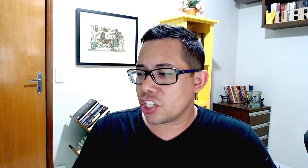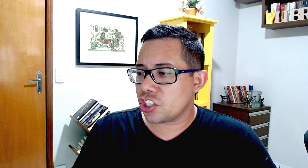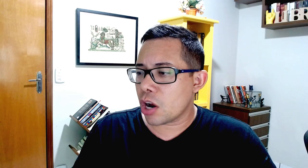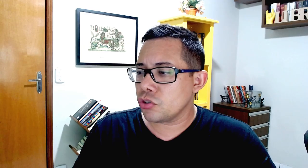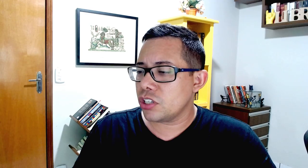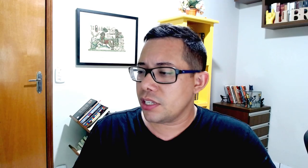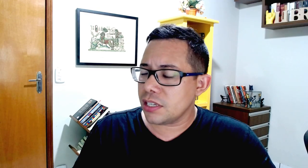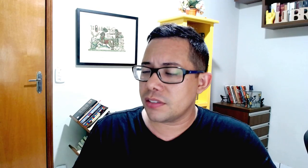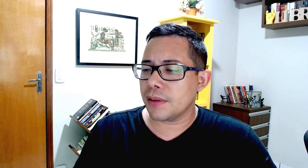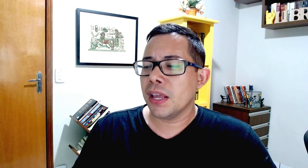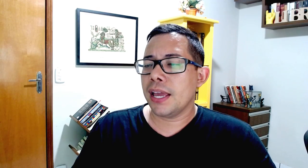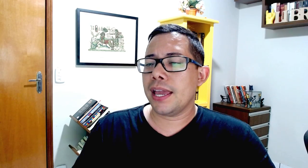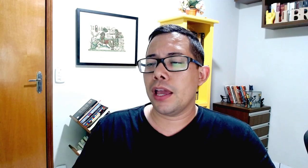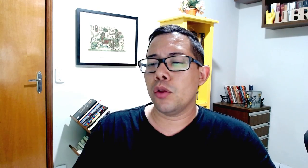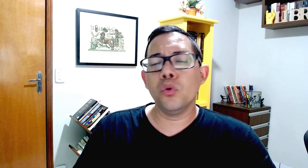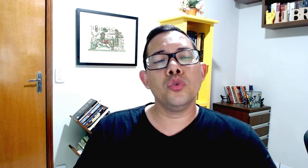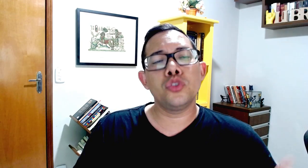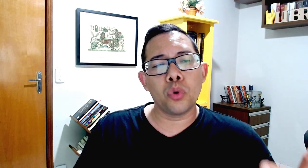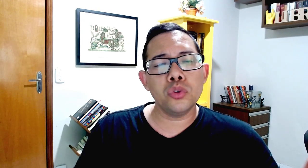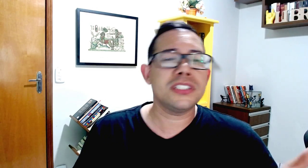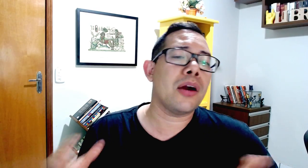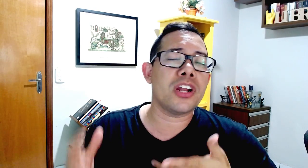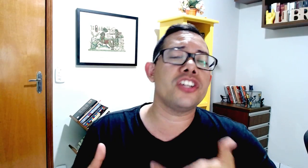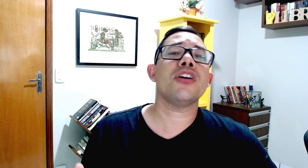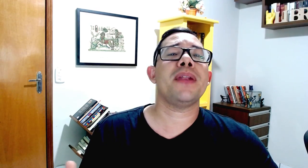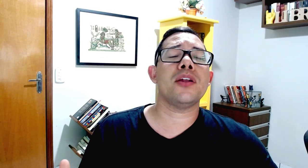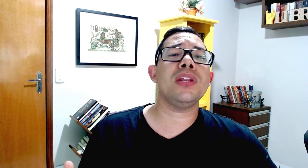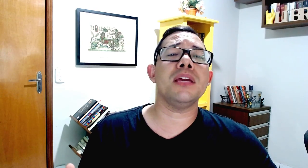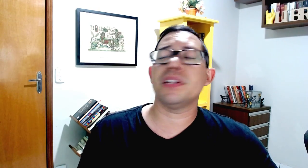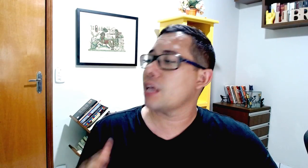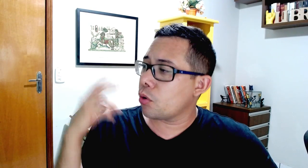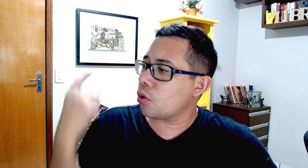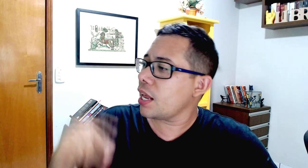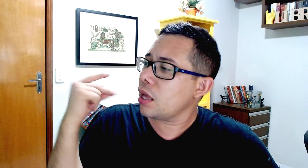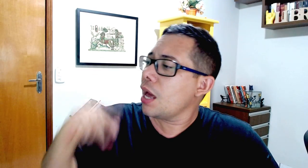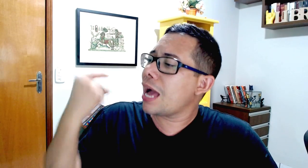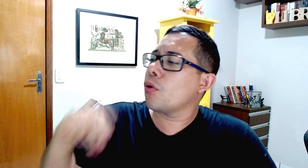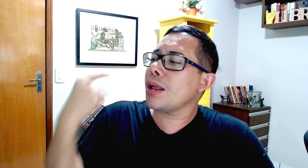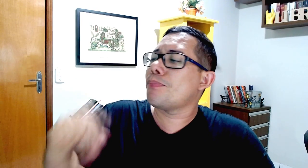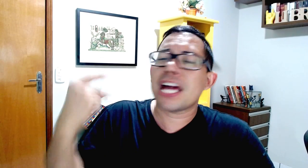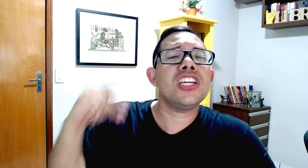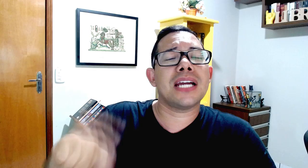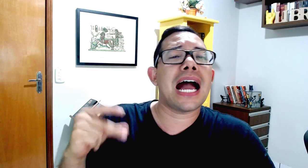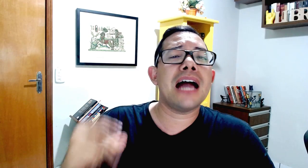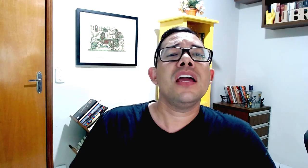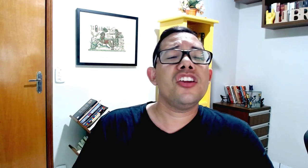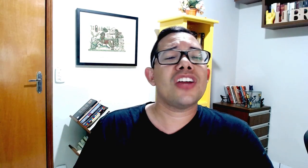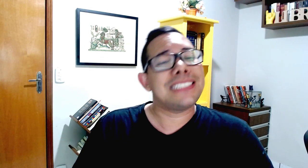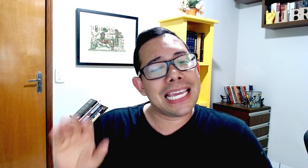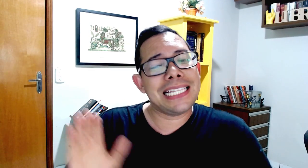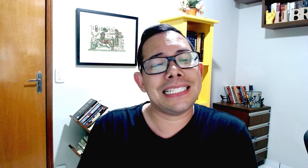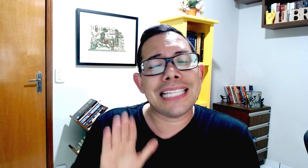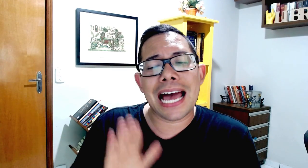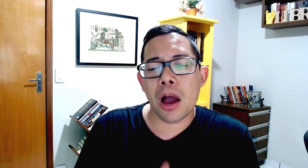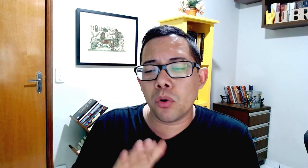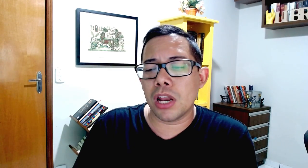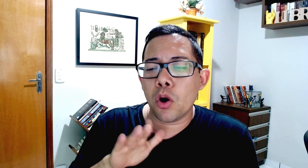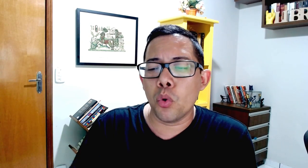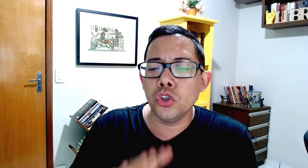que a gente já utiliza nos cultos que agora a gente aprender em Libras agora é agora é praticar e já sair dessa aula